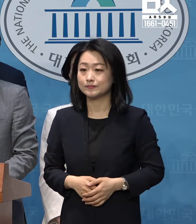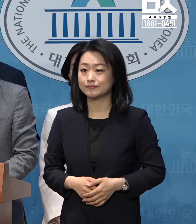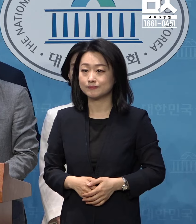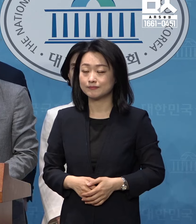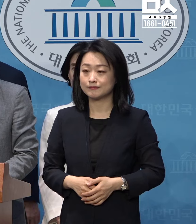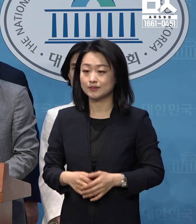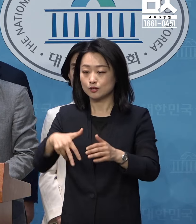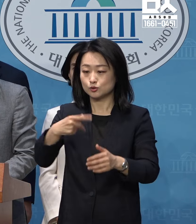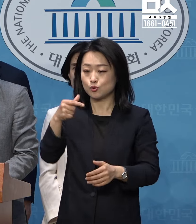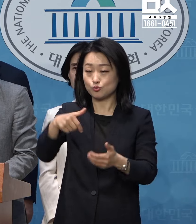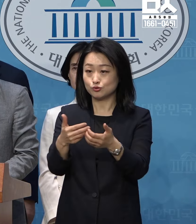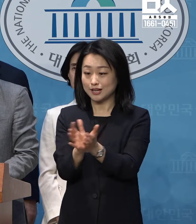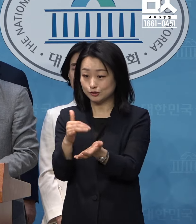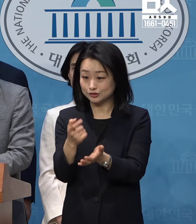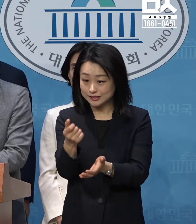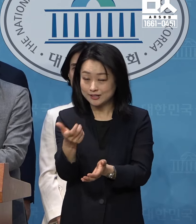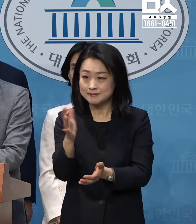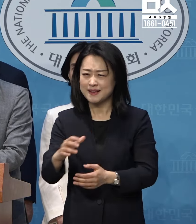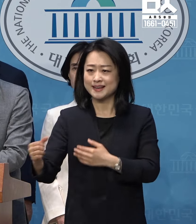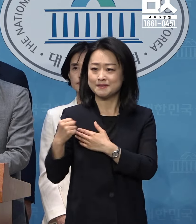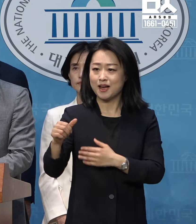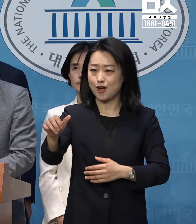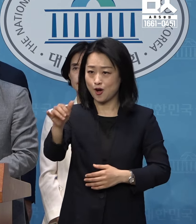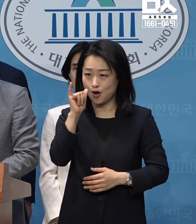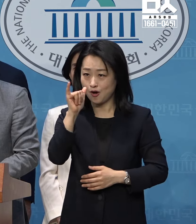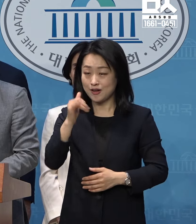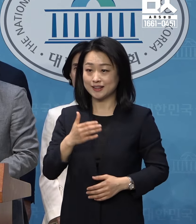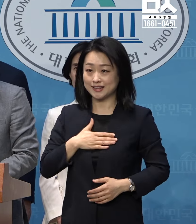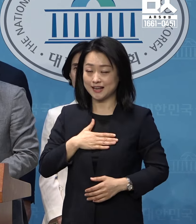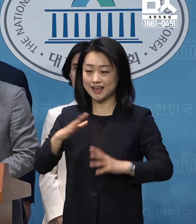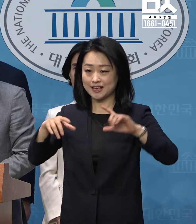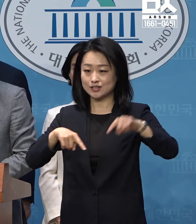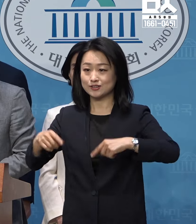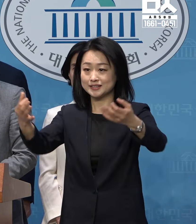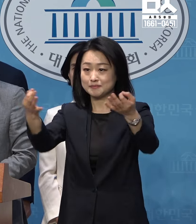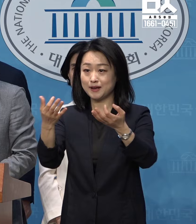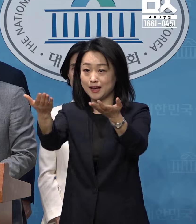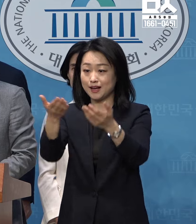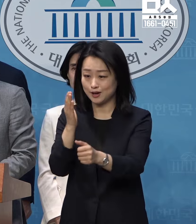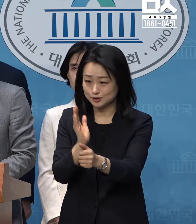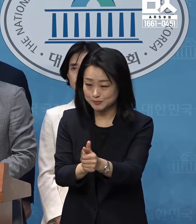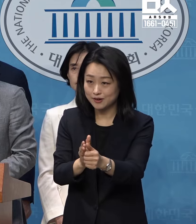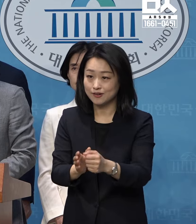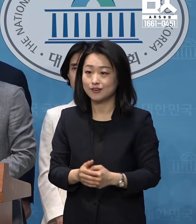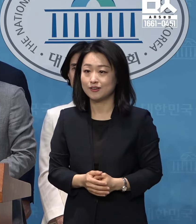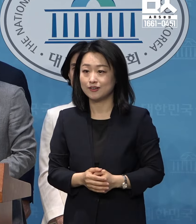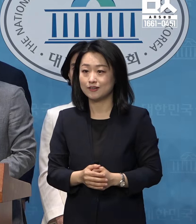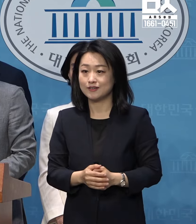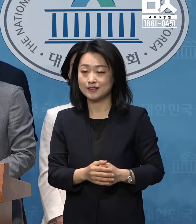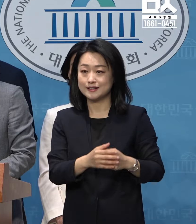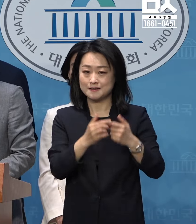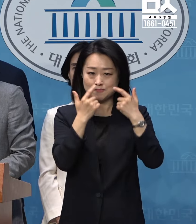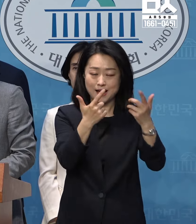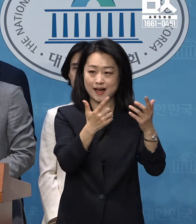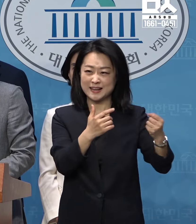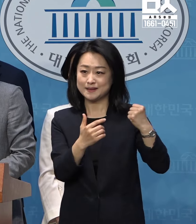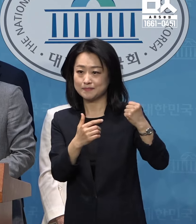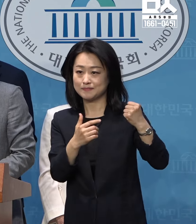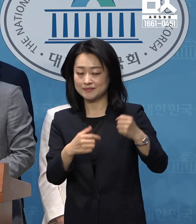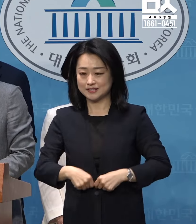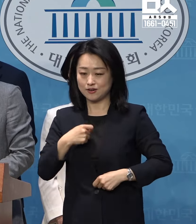강소정당 조국 혁신당 그리고 저 신장식의 정치를 지켜봐 주십시오. 강자에게 정의를,